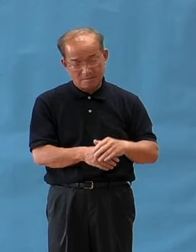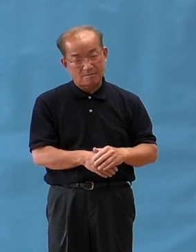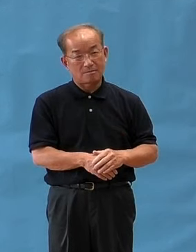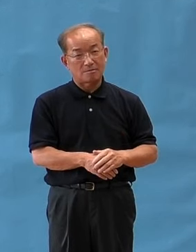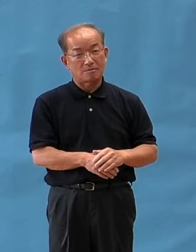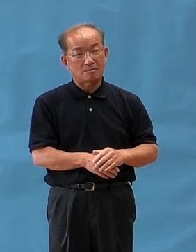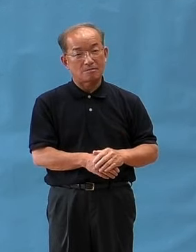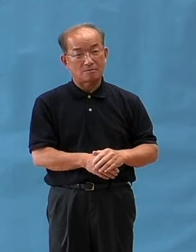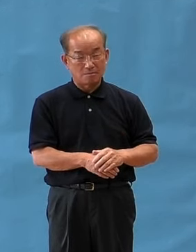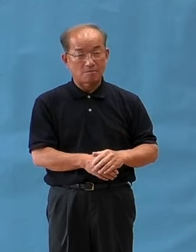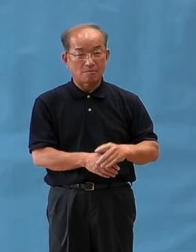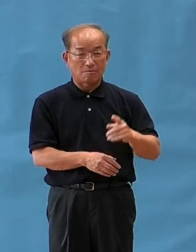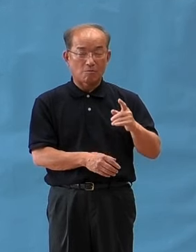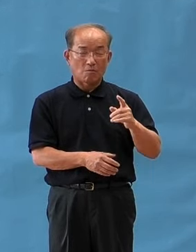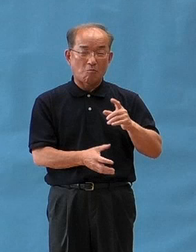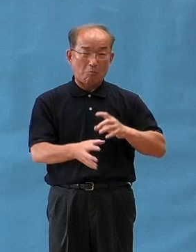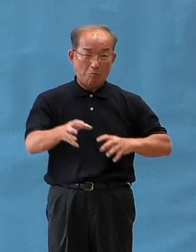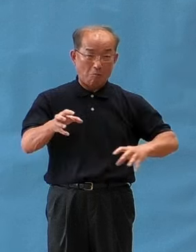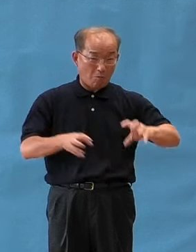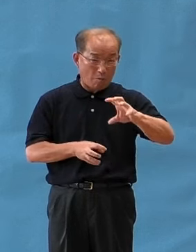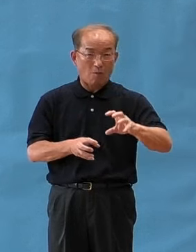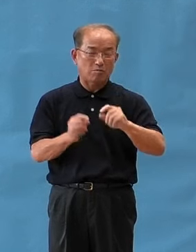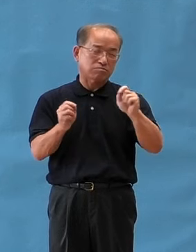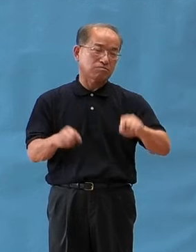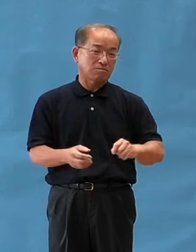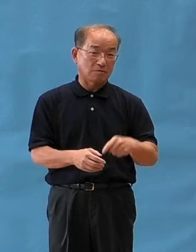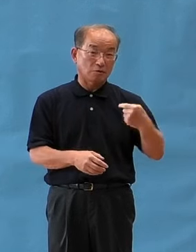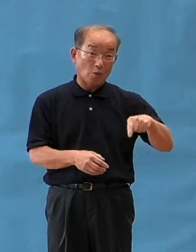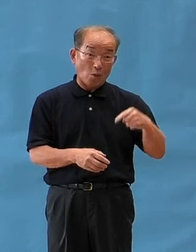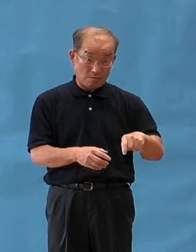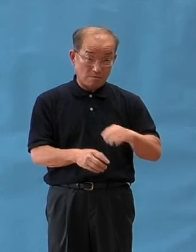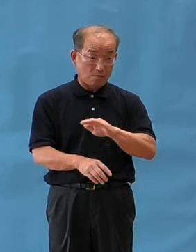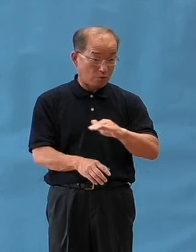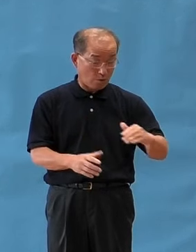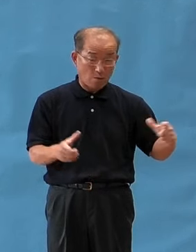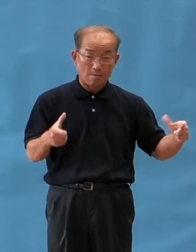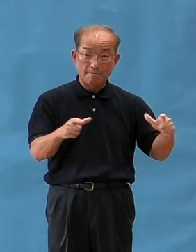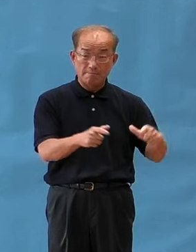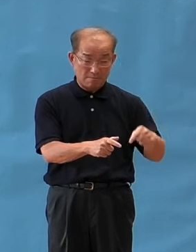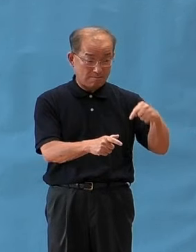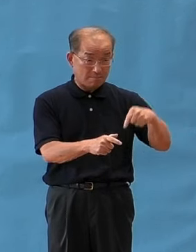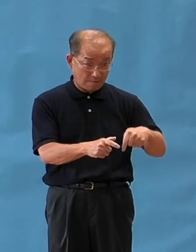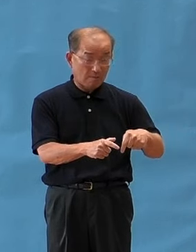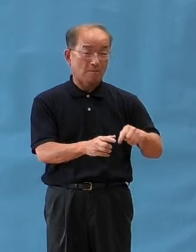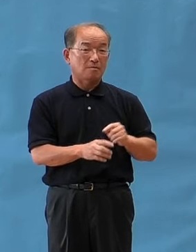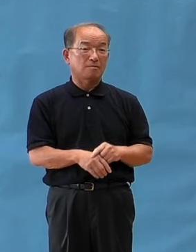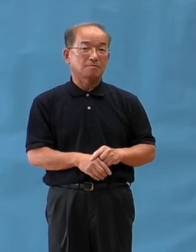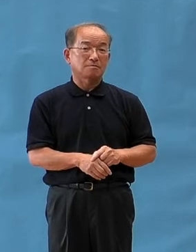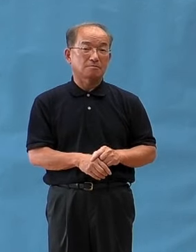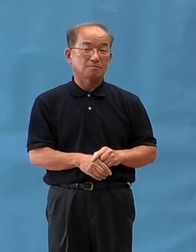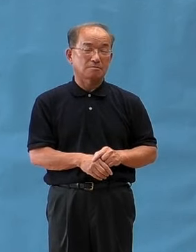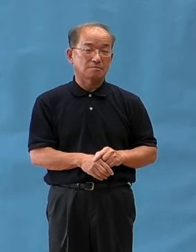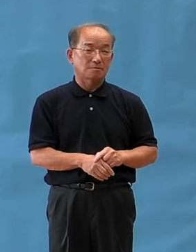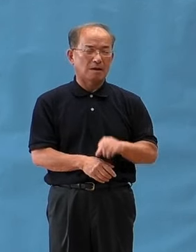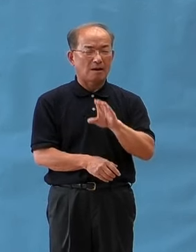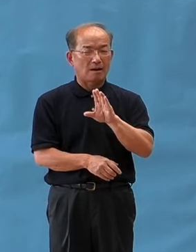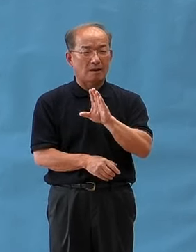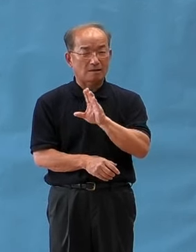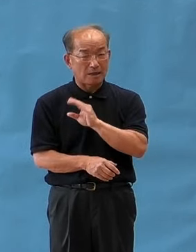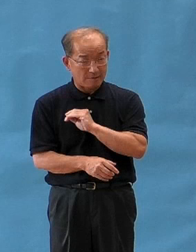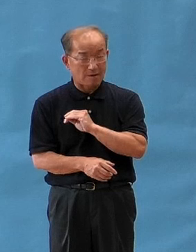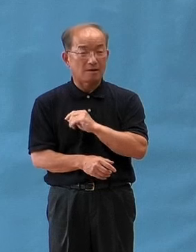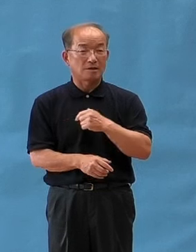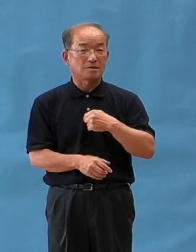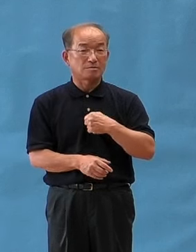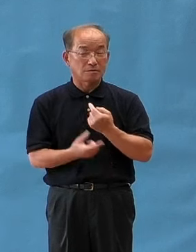本末転倒でしょ。教育を受ける子どもが減っていくんだよ。高等教育を諦めて、